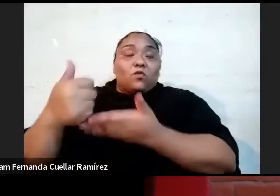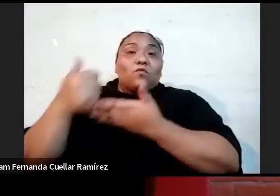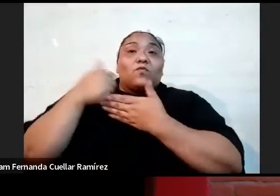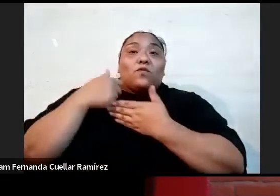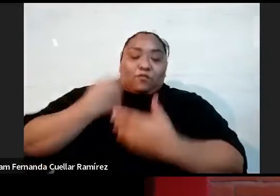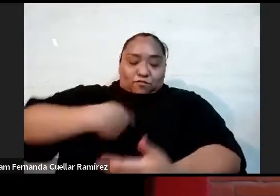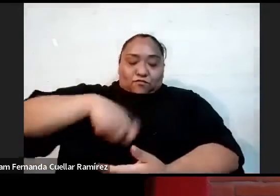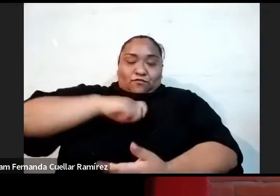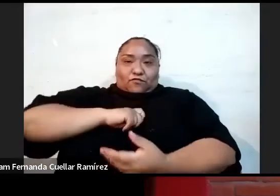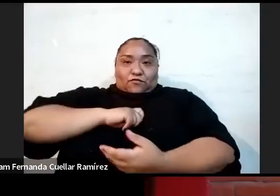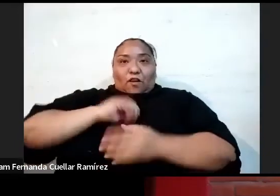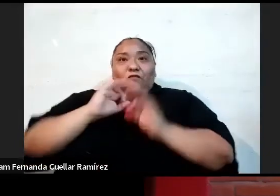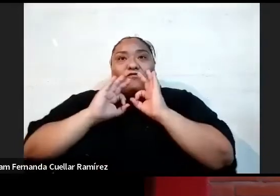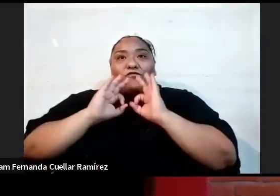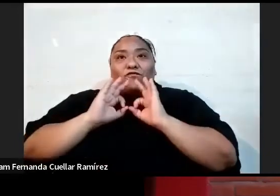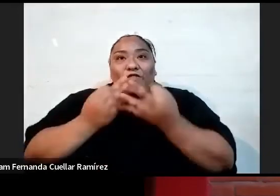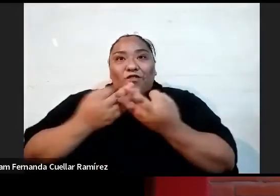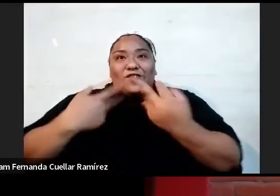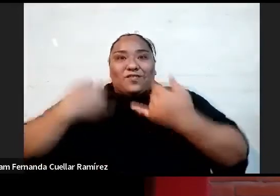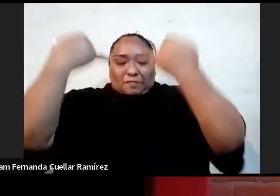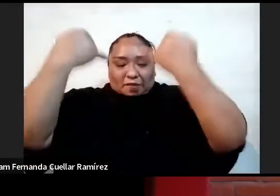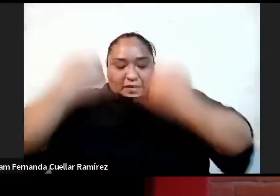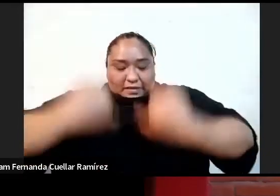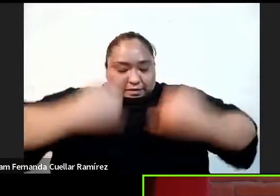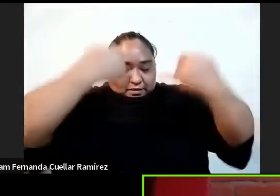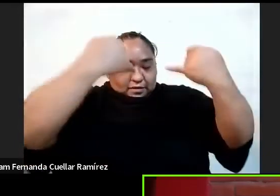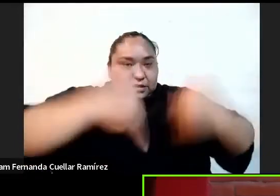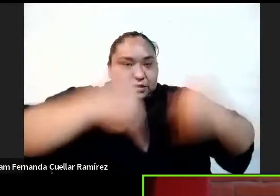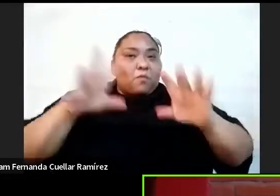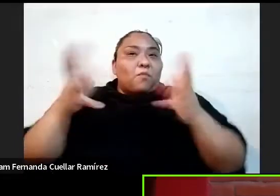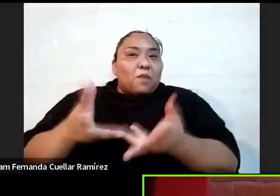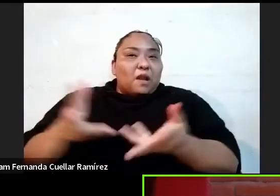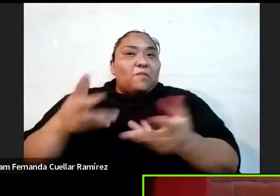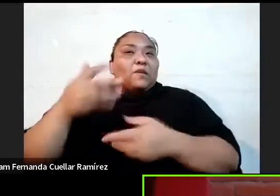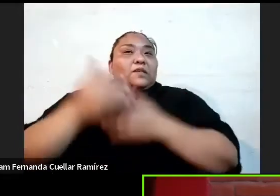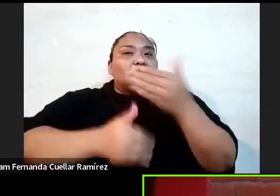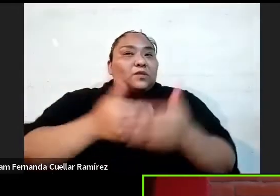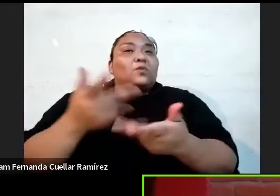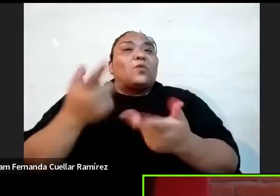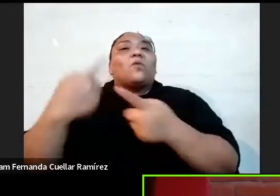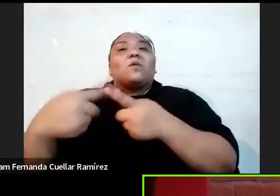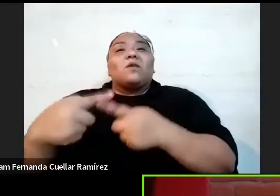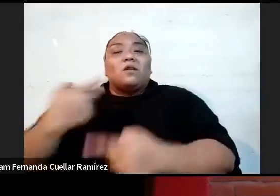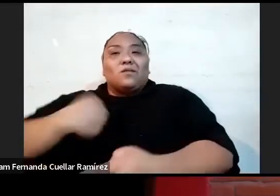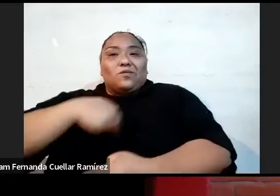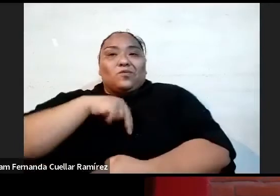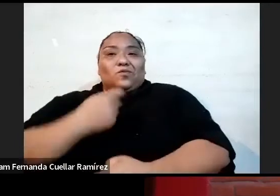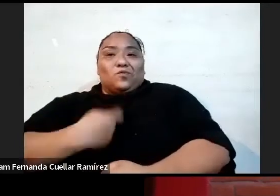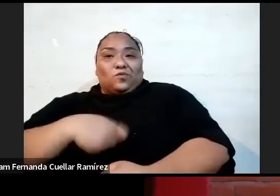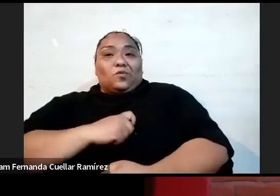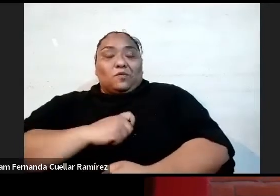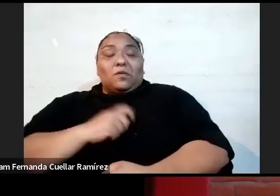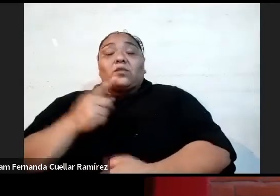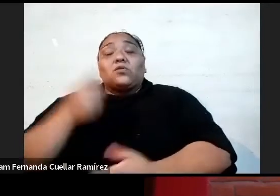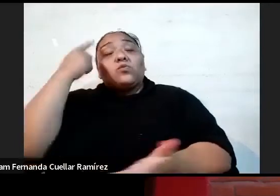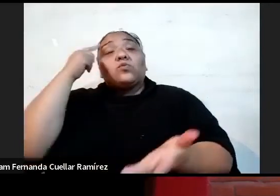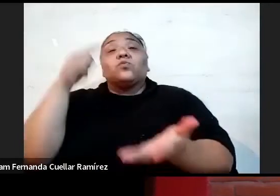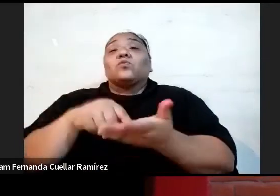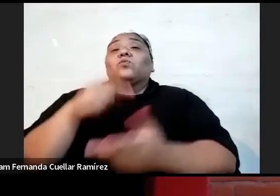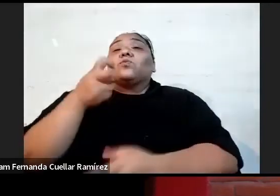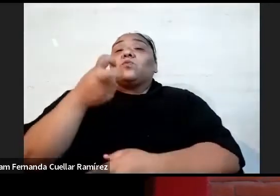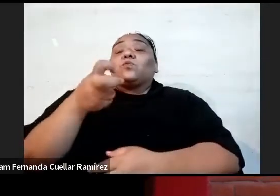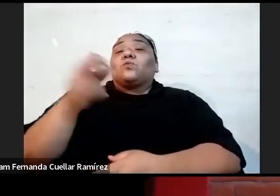vamos encontrando, pues ahora sí que quiénes somos en el camino y con esta solución. Y me parece muy, muy